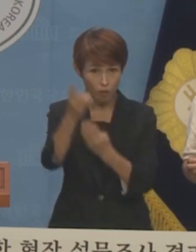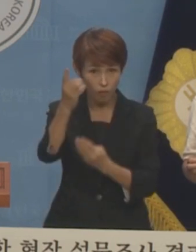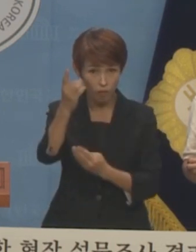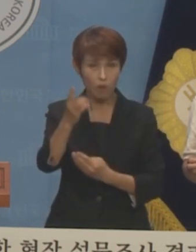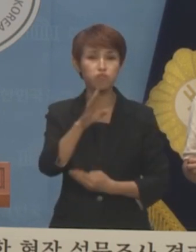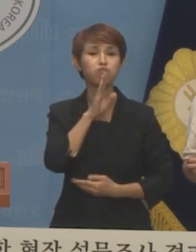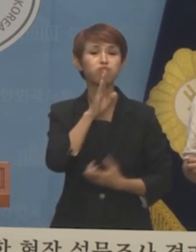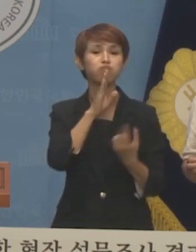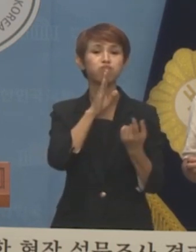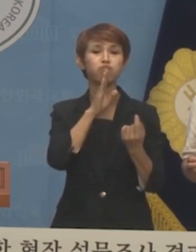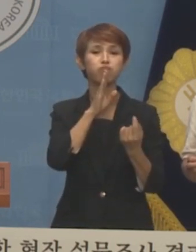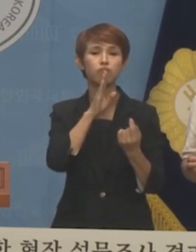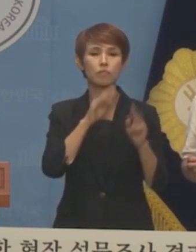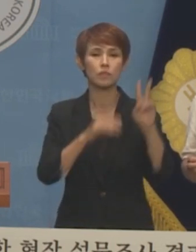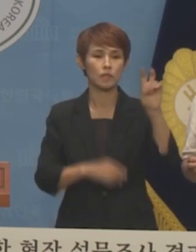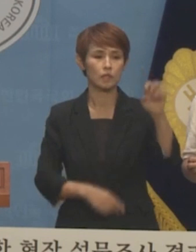응답이